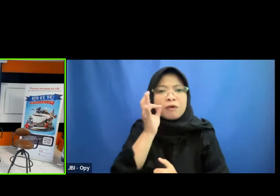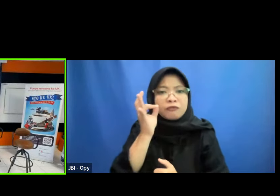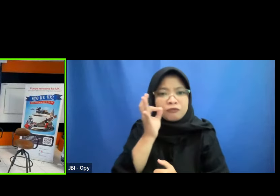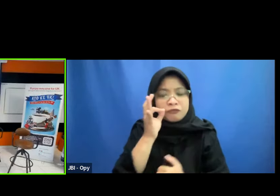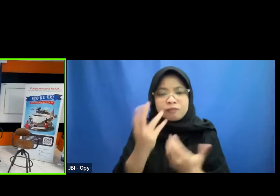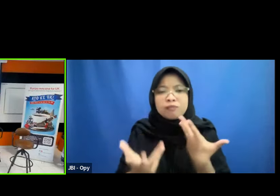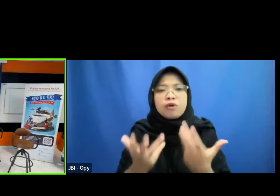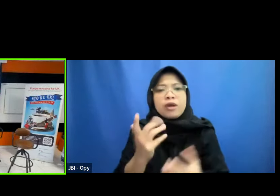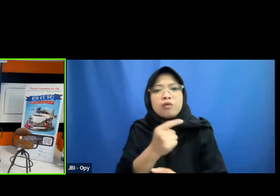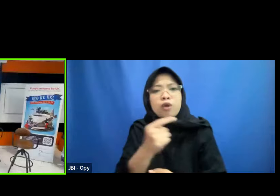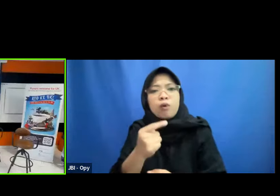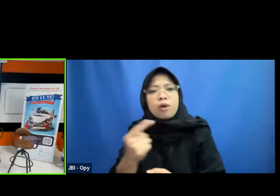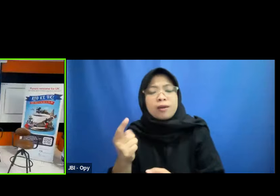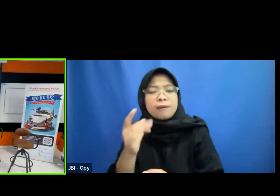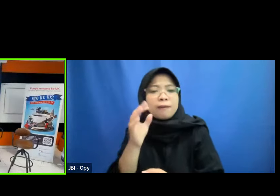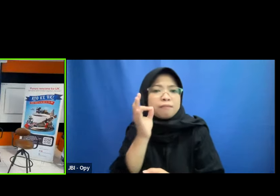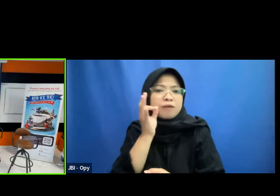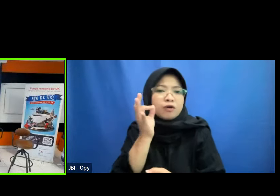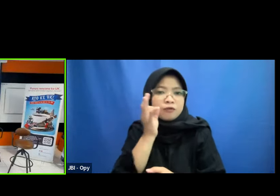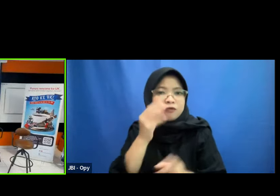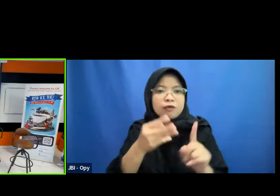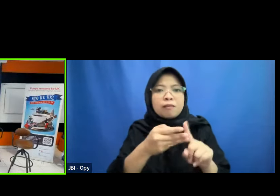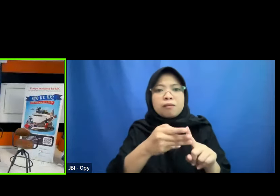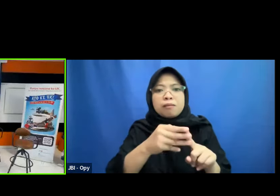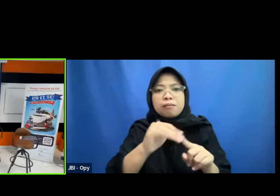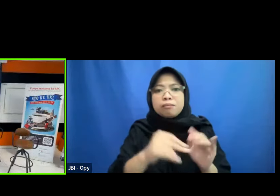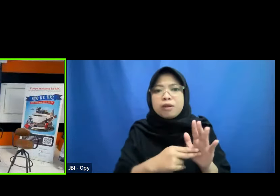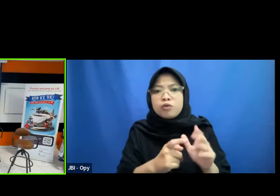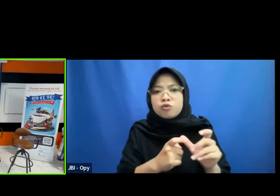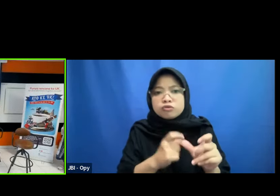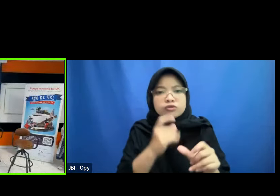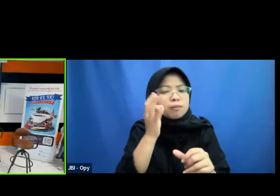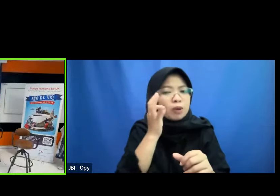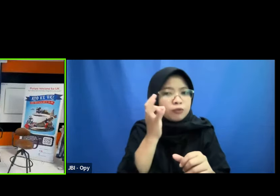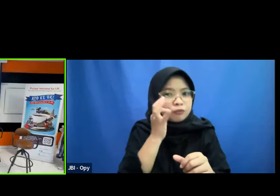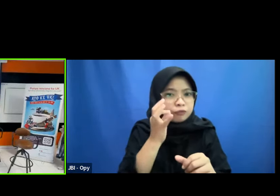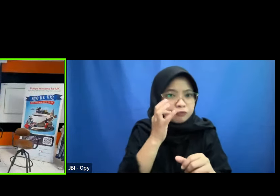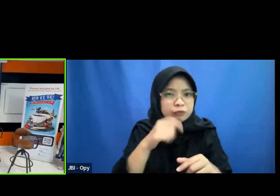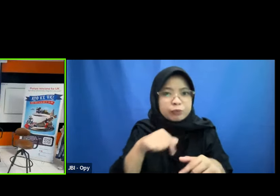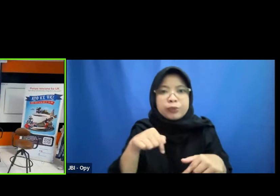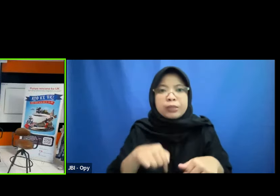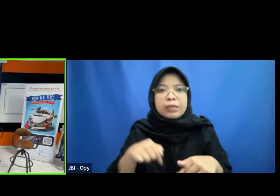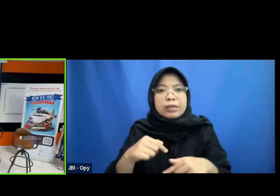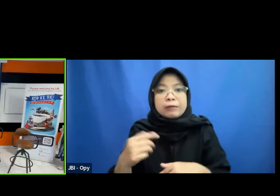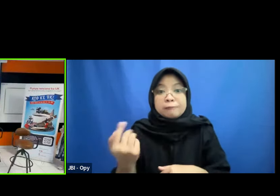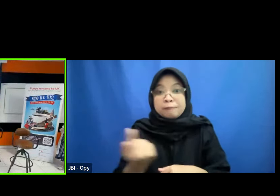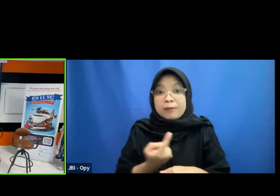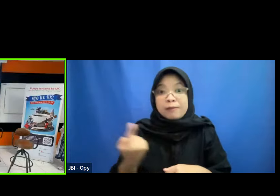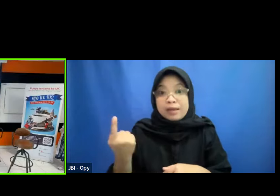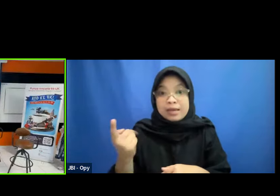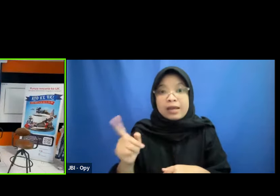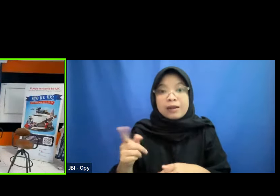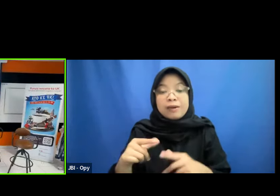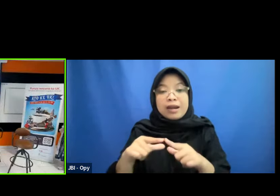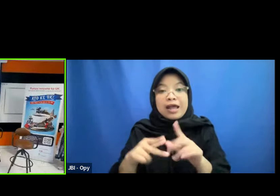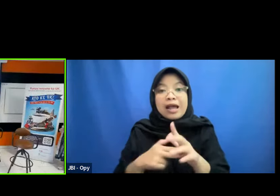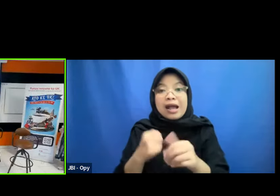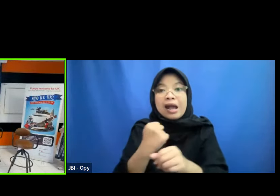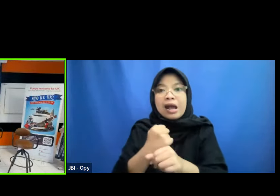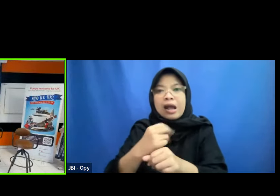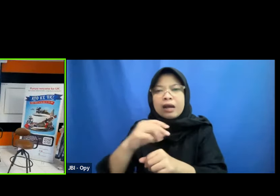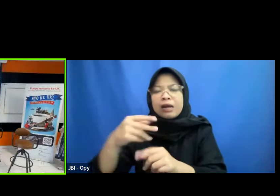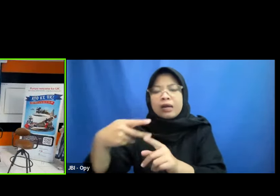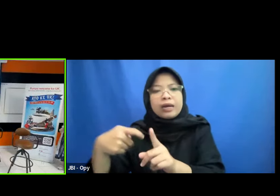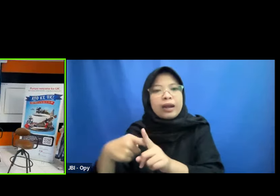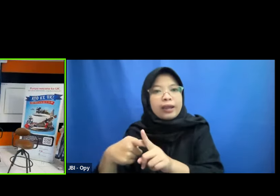ada yang tidak berkenan Selama ada di Binus eh Mohon maaf sekali Inilah Kami seada-adanya di Anggrek begini